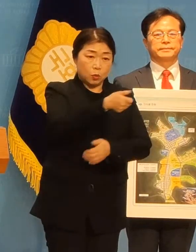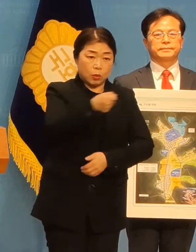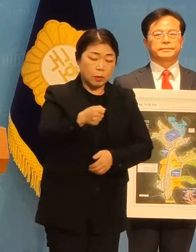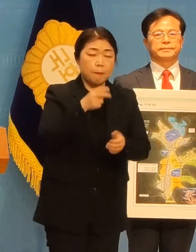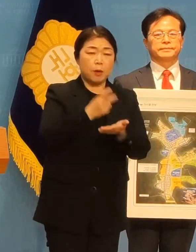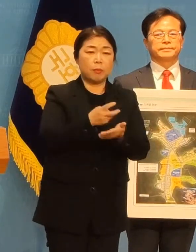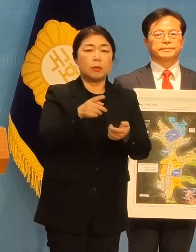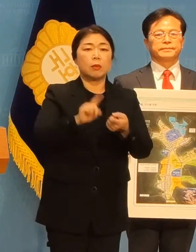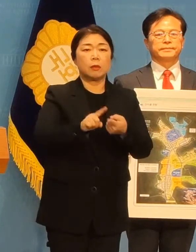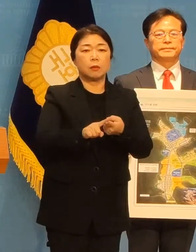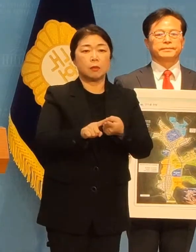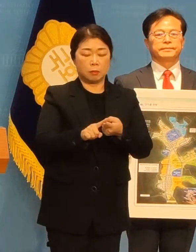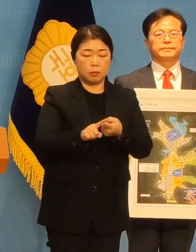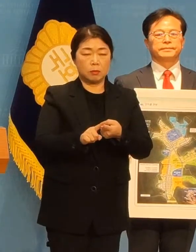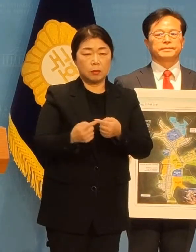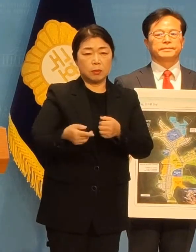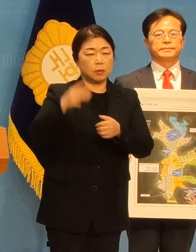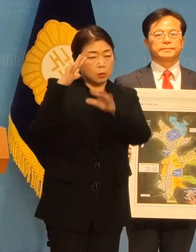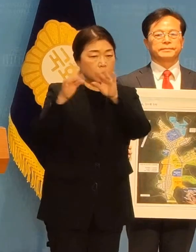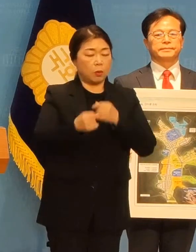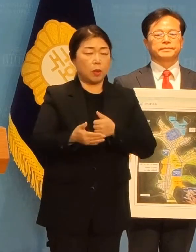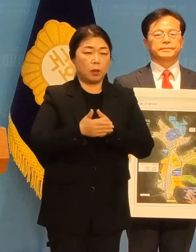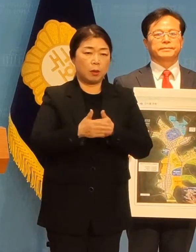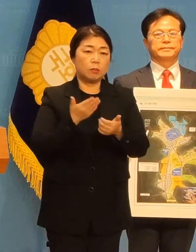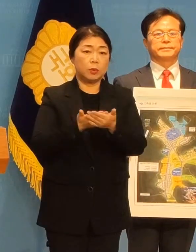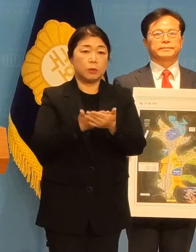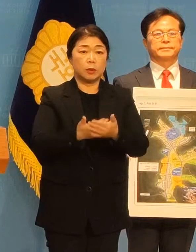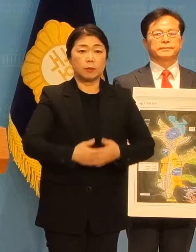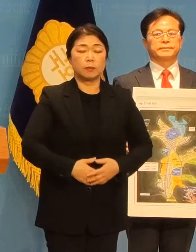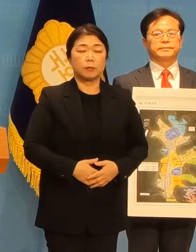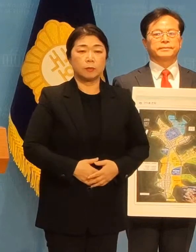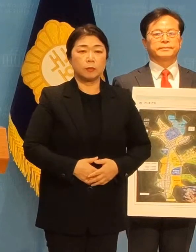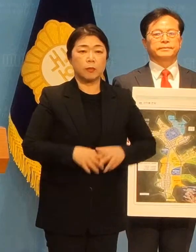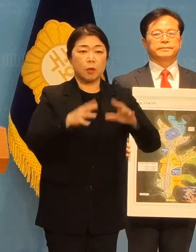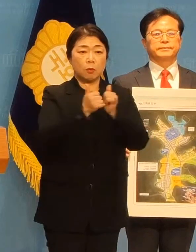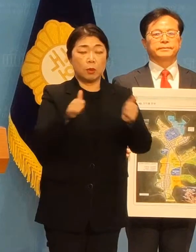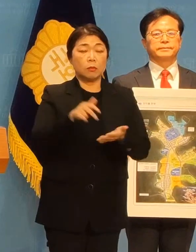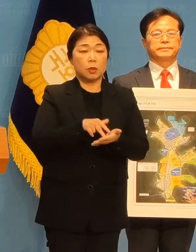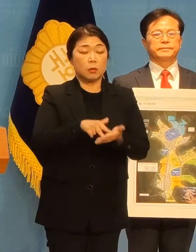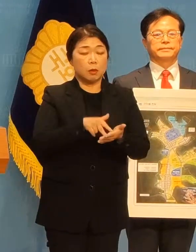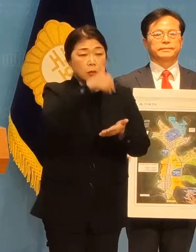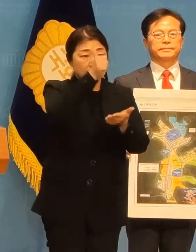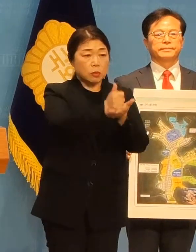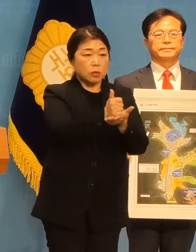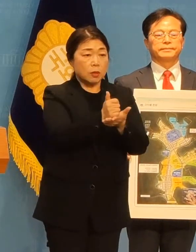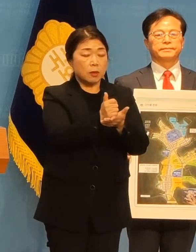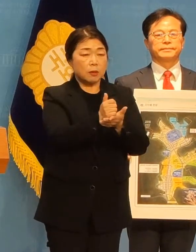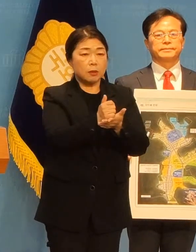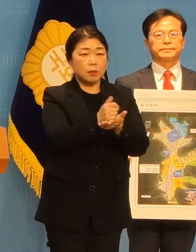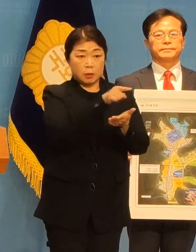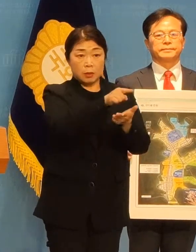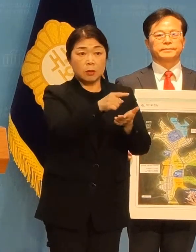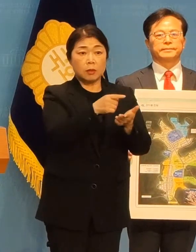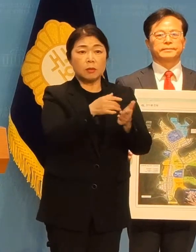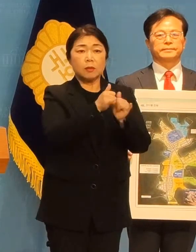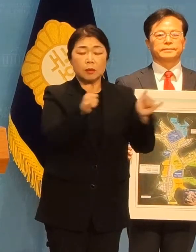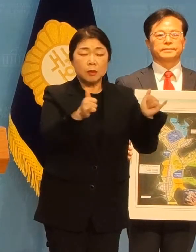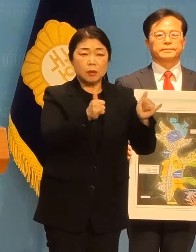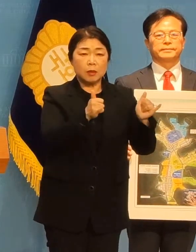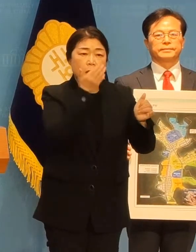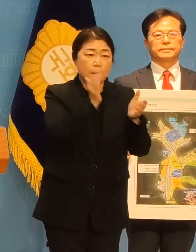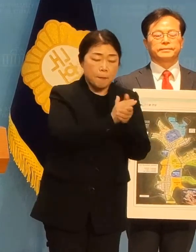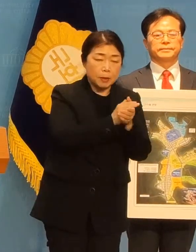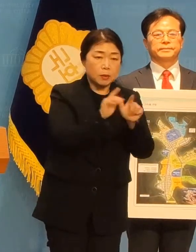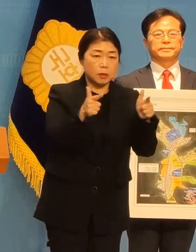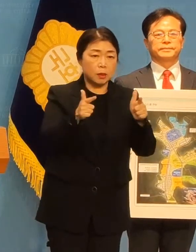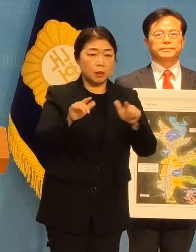누가 사법정의를 무너뜨렸는지, 누가 범죄자들을 비호하고 있는지를 똑똑히 지켜보고 있습니다.